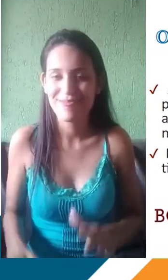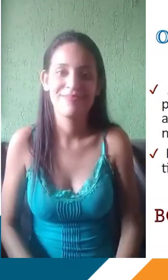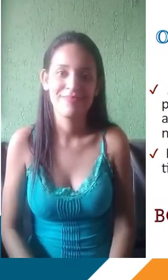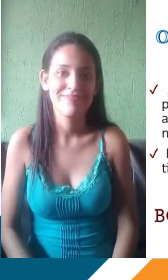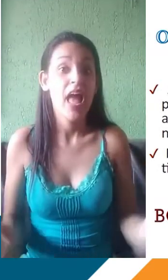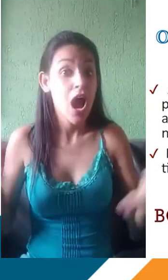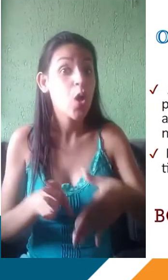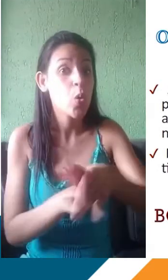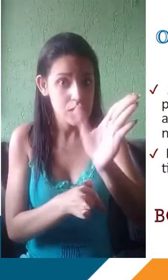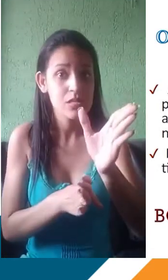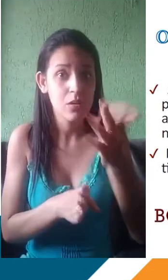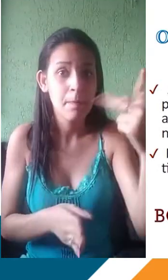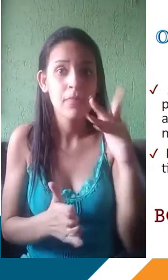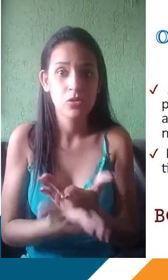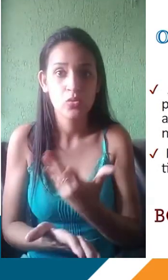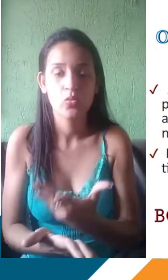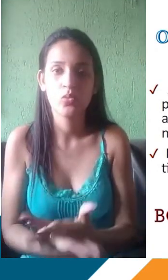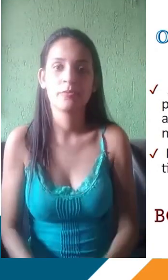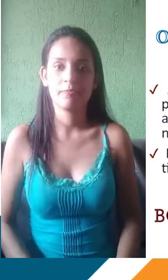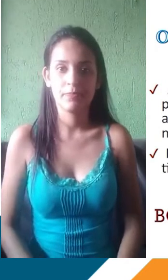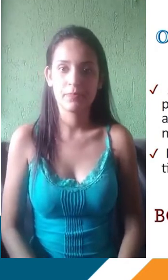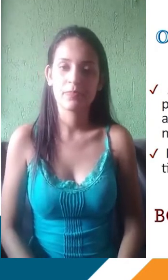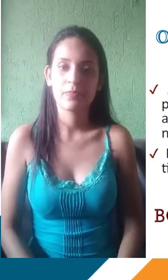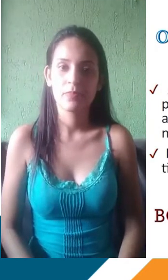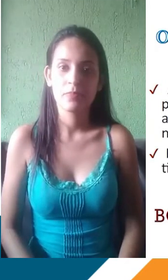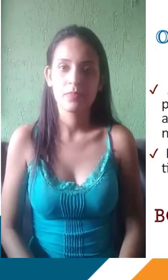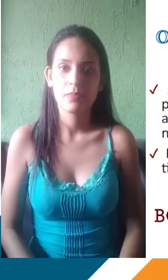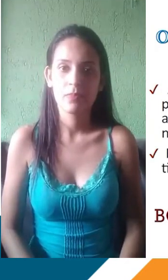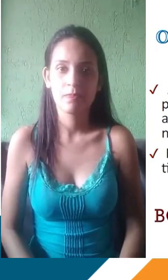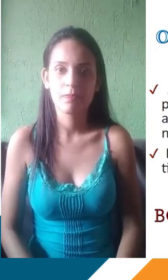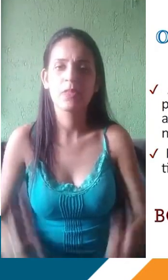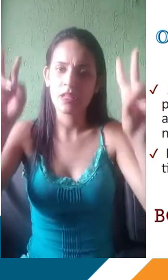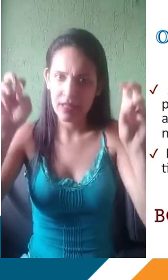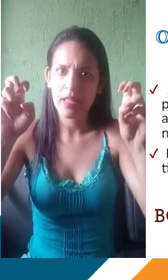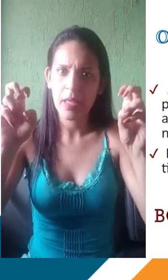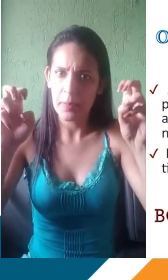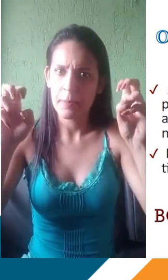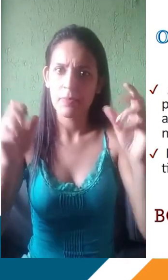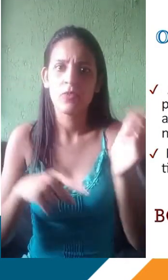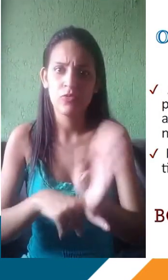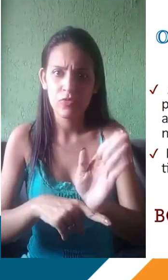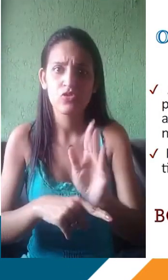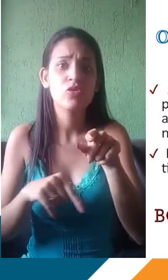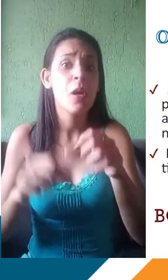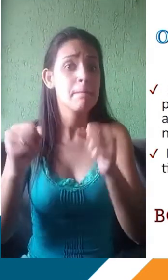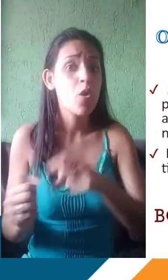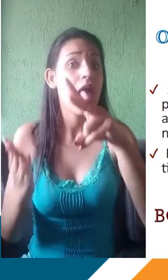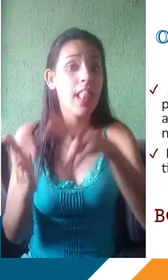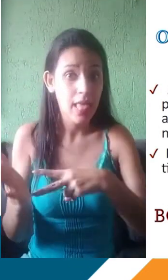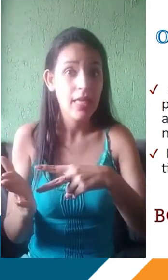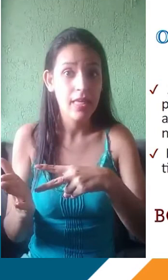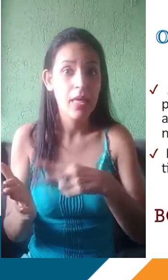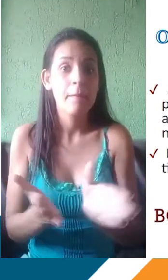para estudo são: as questões e conteúdos tratados nesse vídeo podem ser estudadas pela releitura da sua apostila do módulo